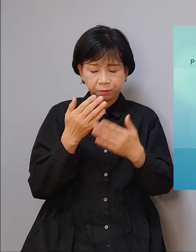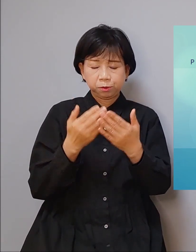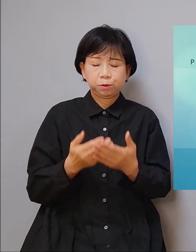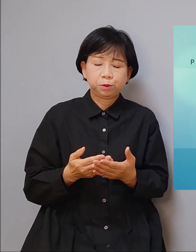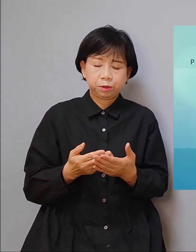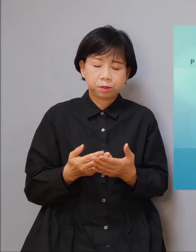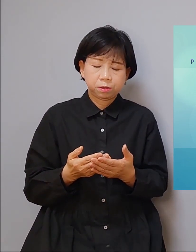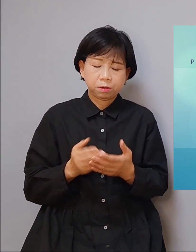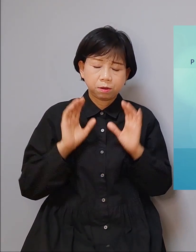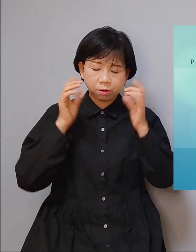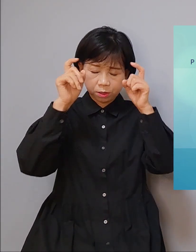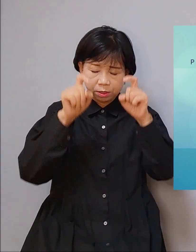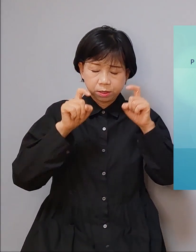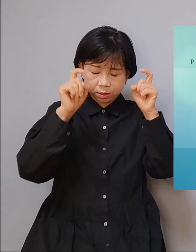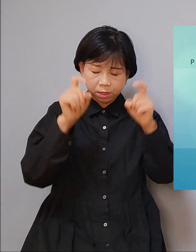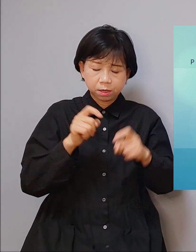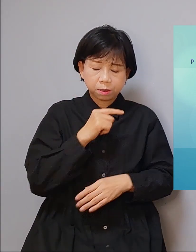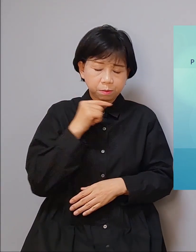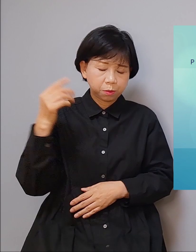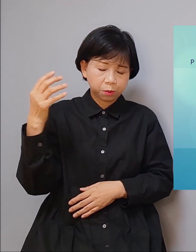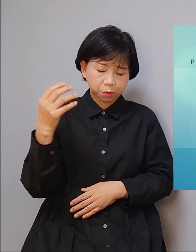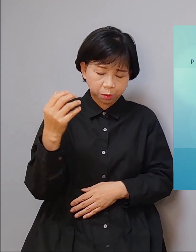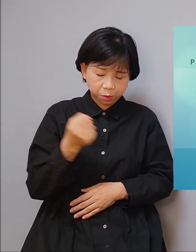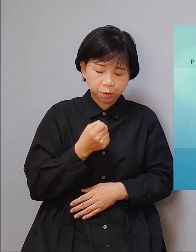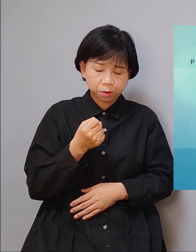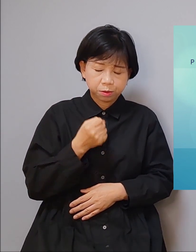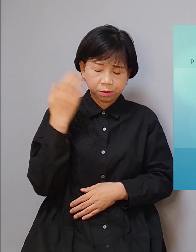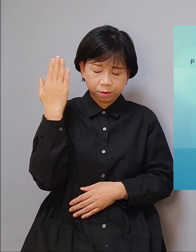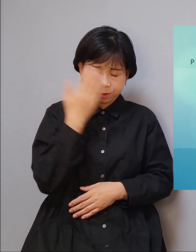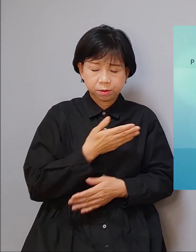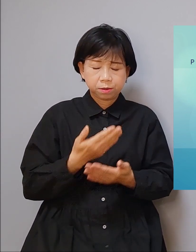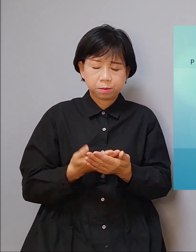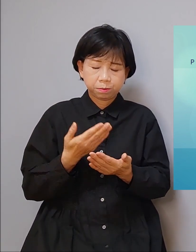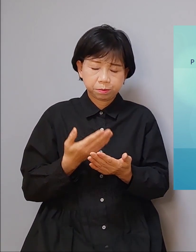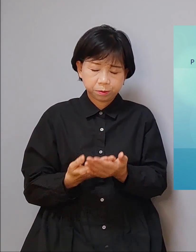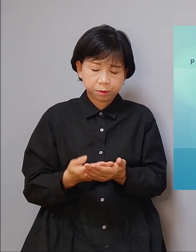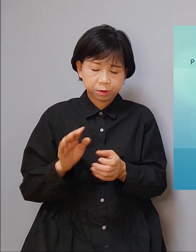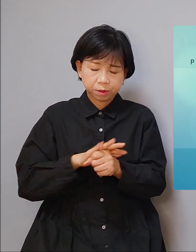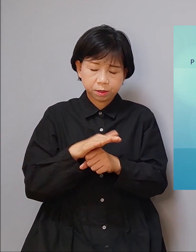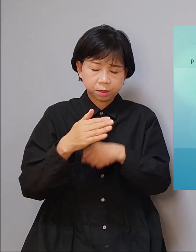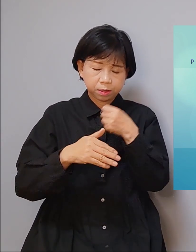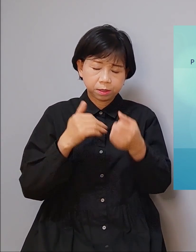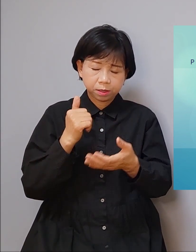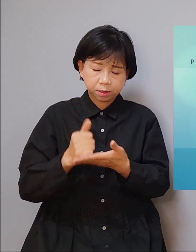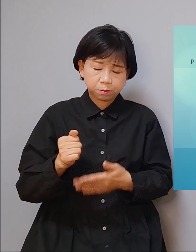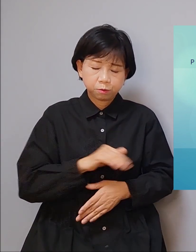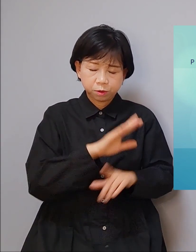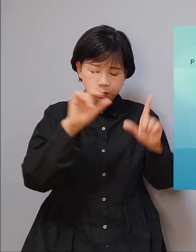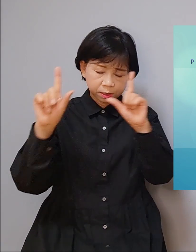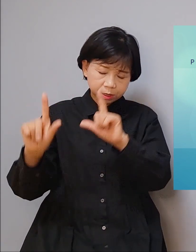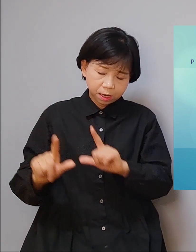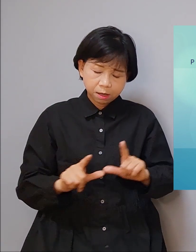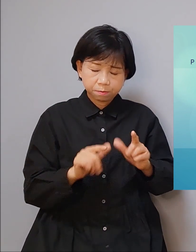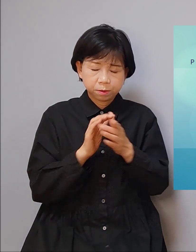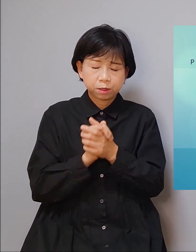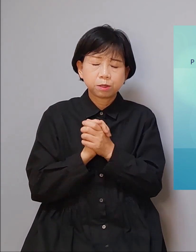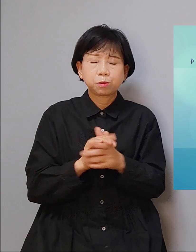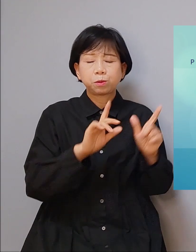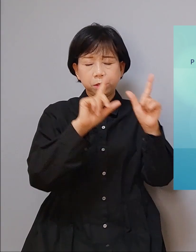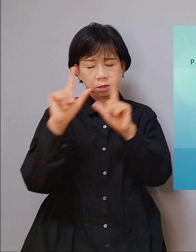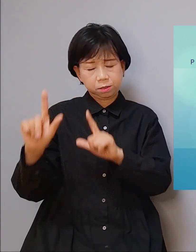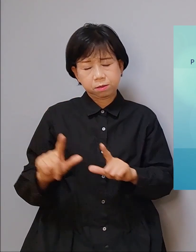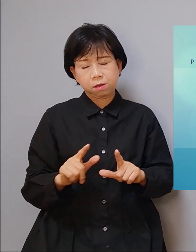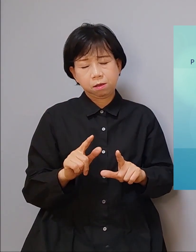해주셔서 어린 양의 보혈로 정결케 하옵소서. 사랑의 하나님, 우리의 삶이 기도의 삶이